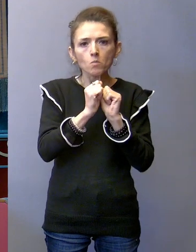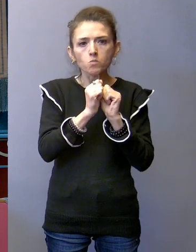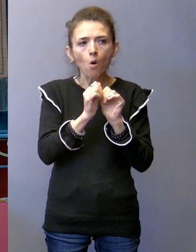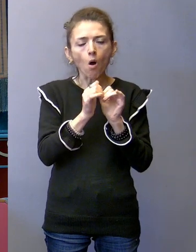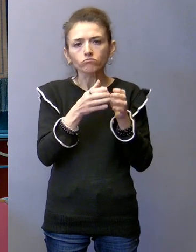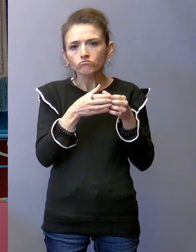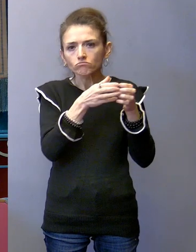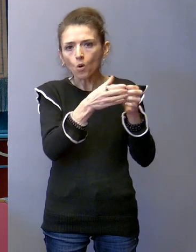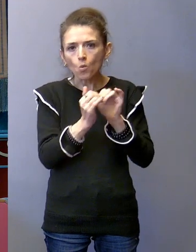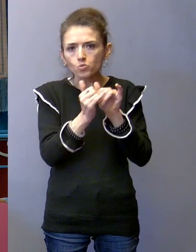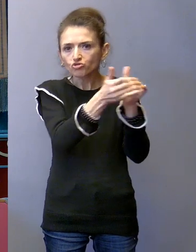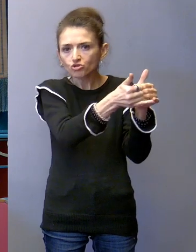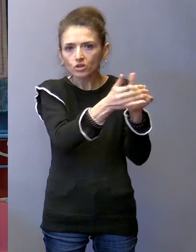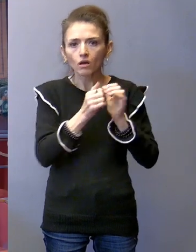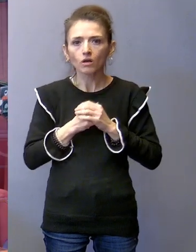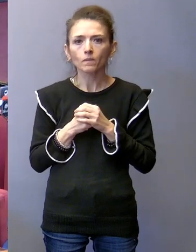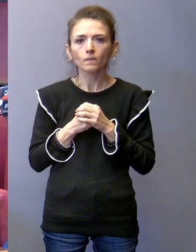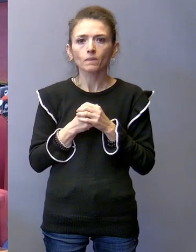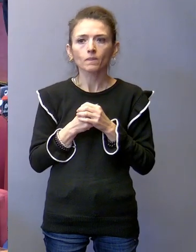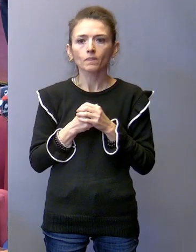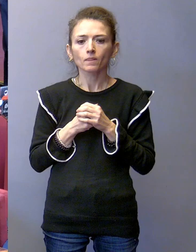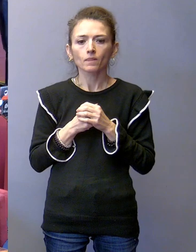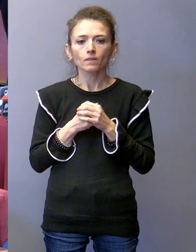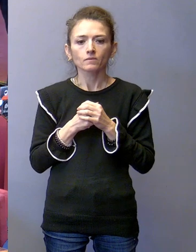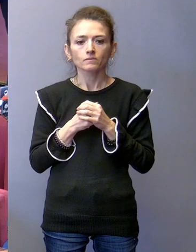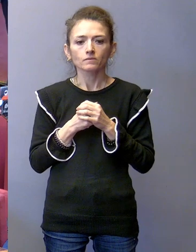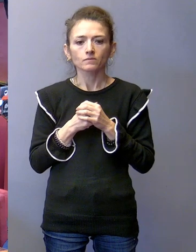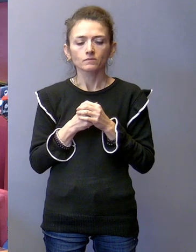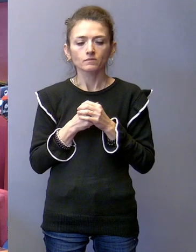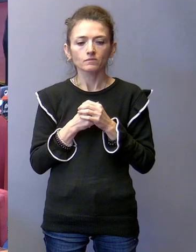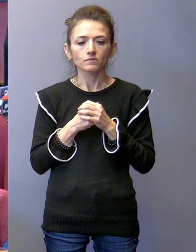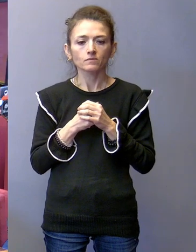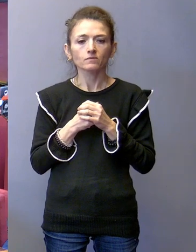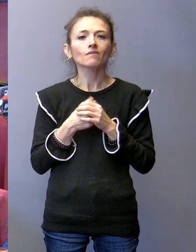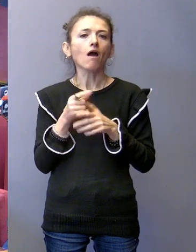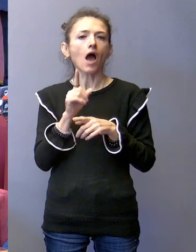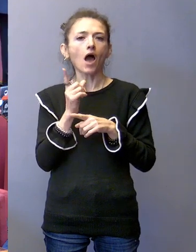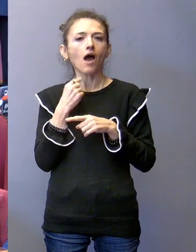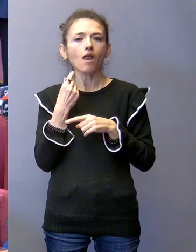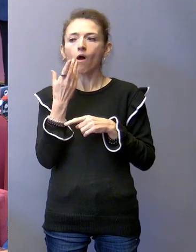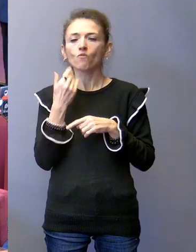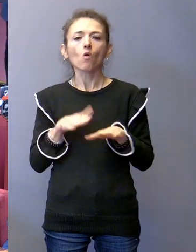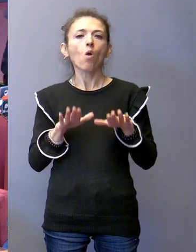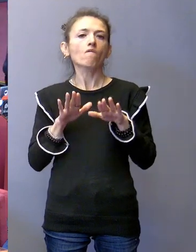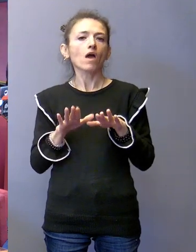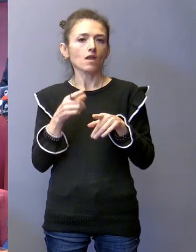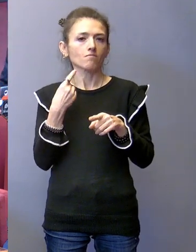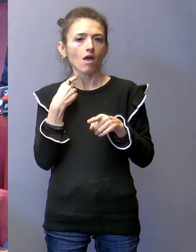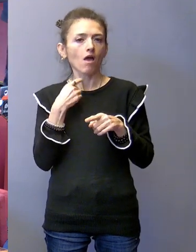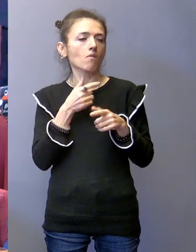così prego Ah ecco quindi rimangono e parlano per non far manca re il numero esatto